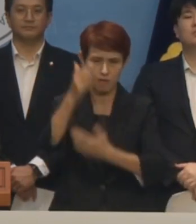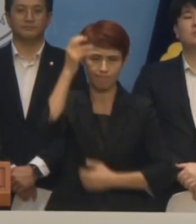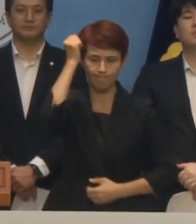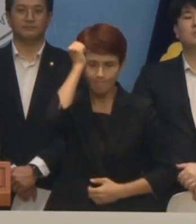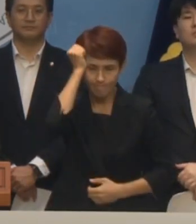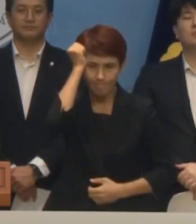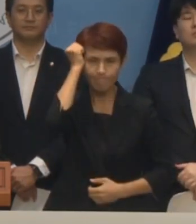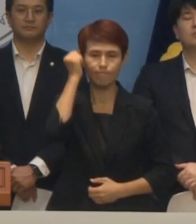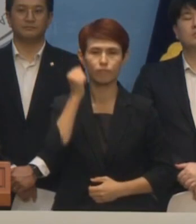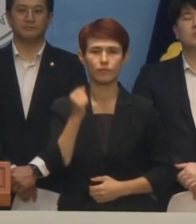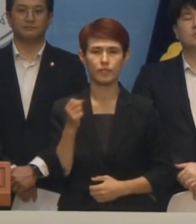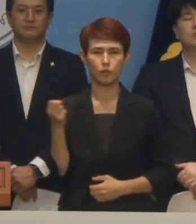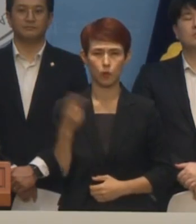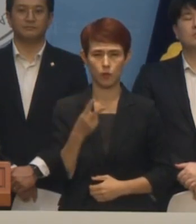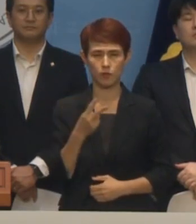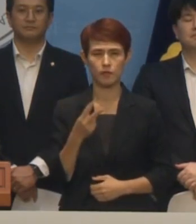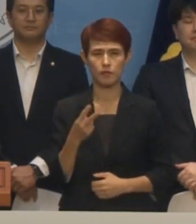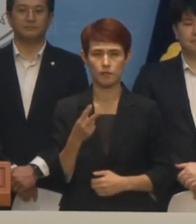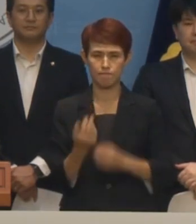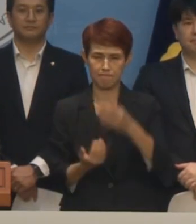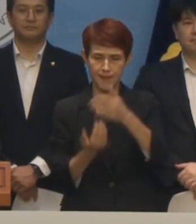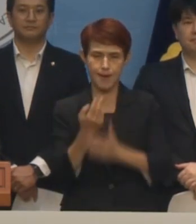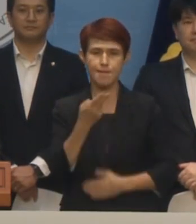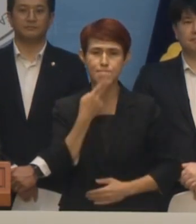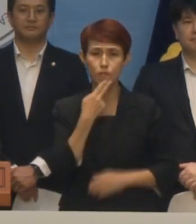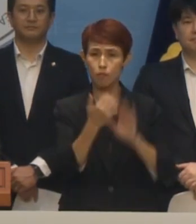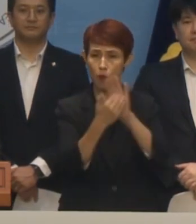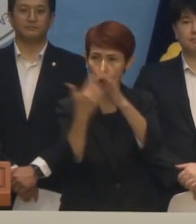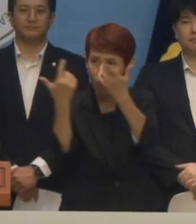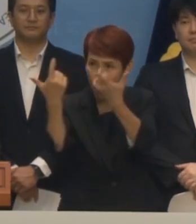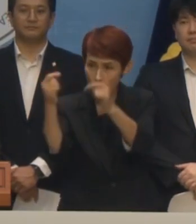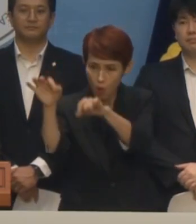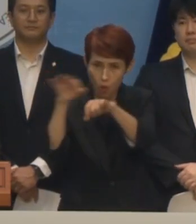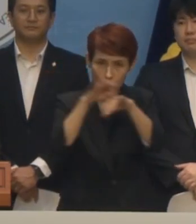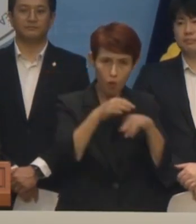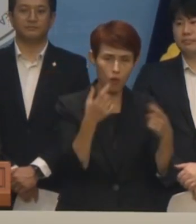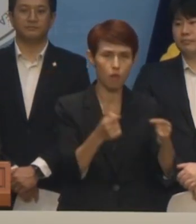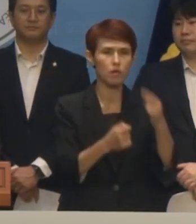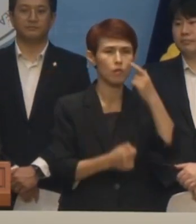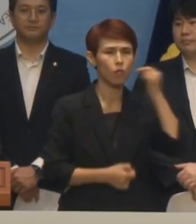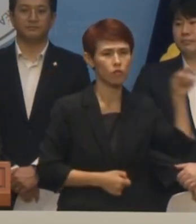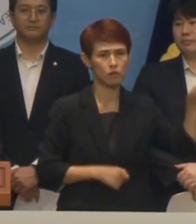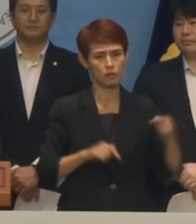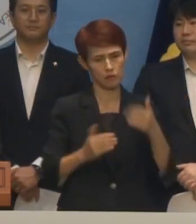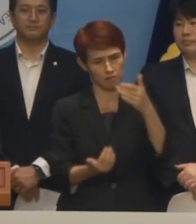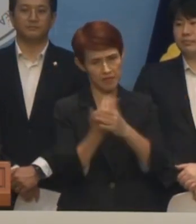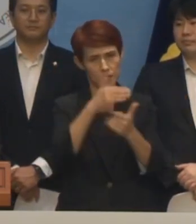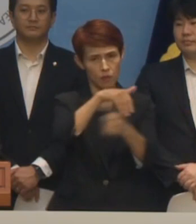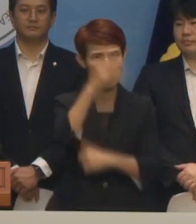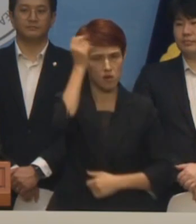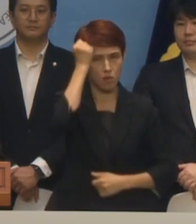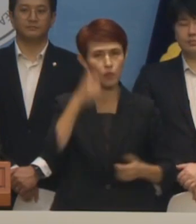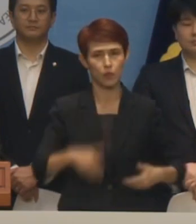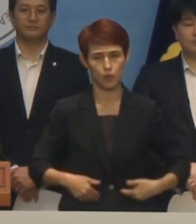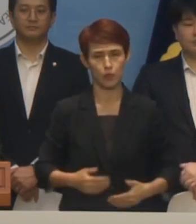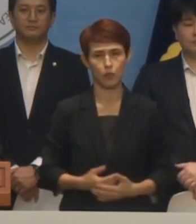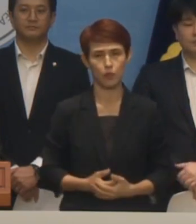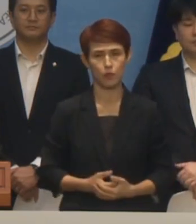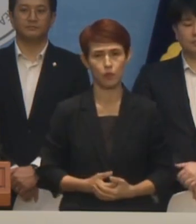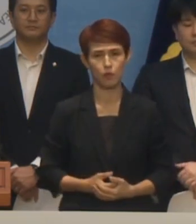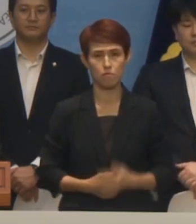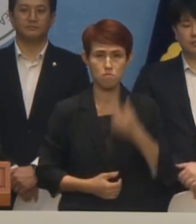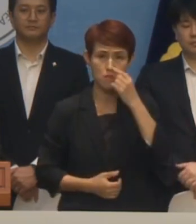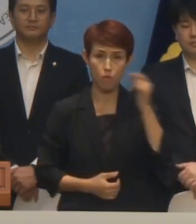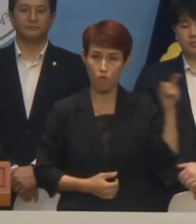그를 통하여 더 이상 되풀이되는 것을 막는 것처럼 일본 역시 그를 기억하여야 합니다. 기억하지 못하는 현재